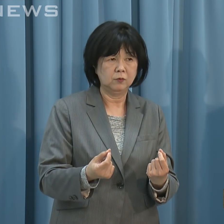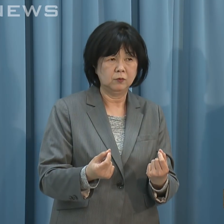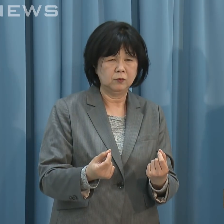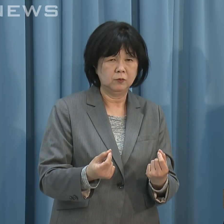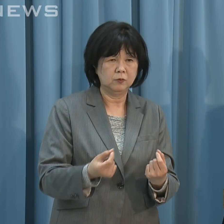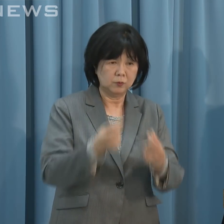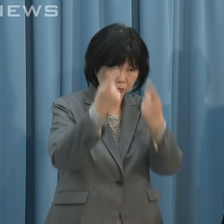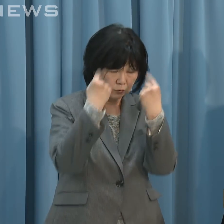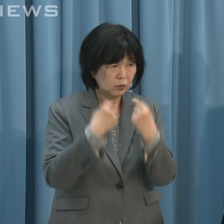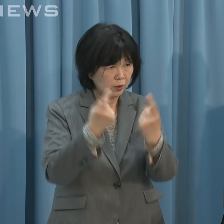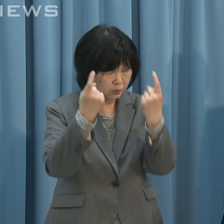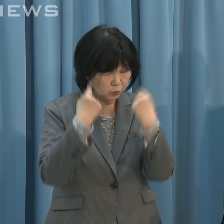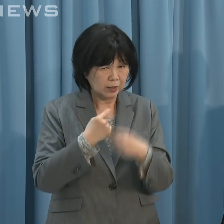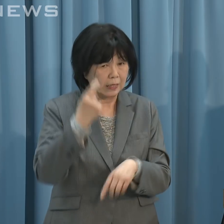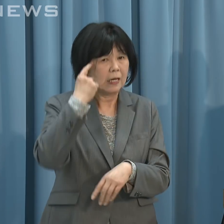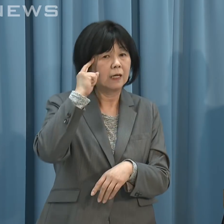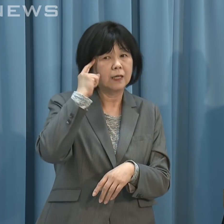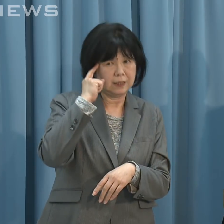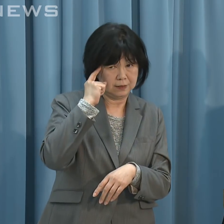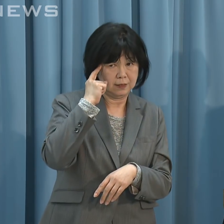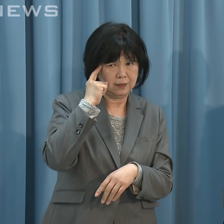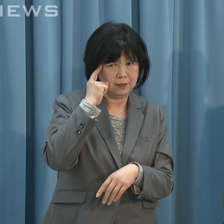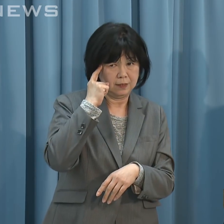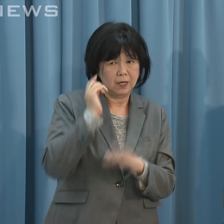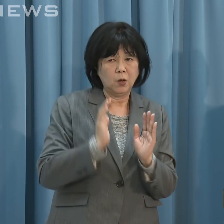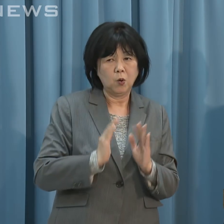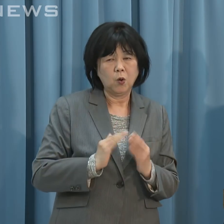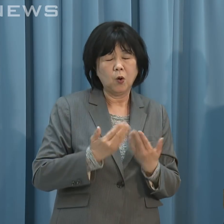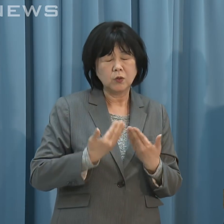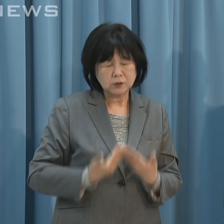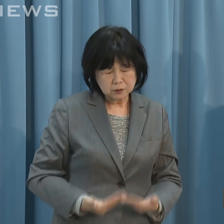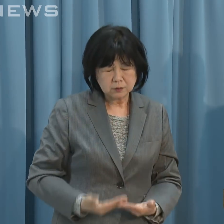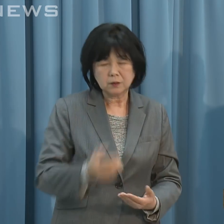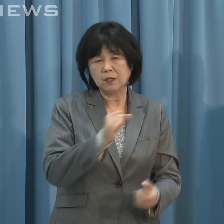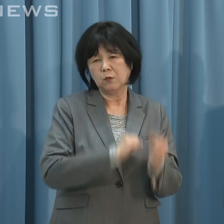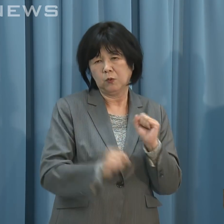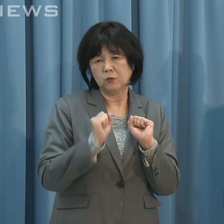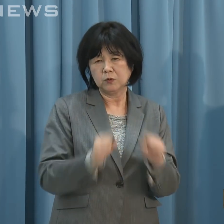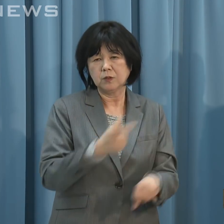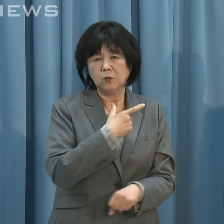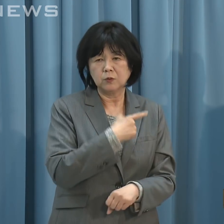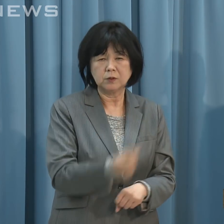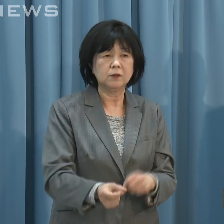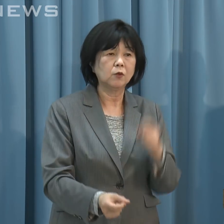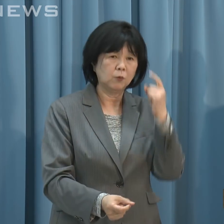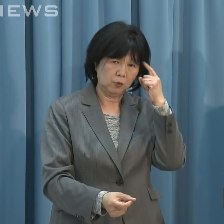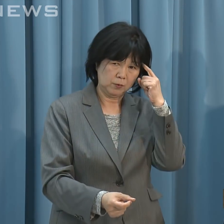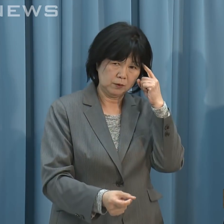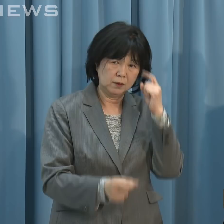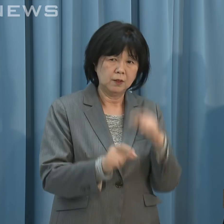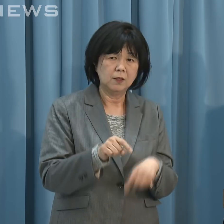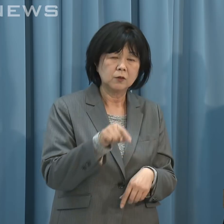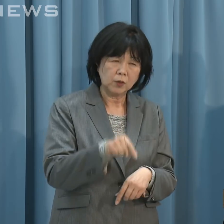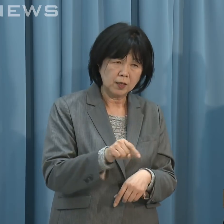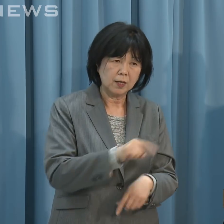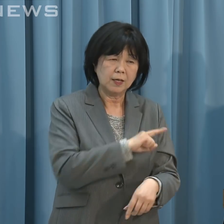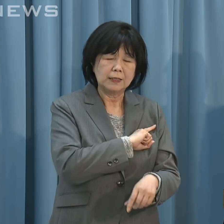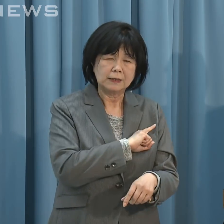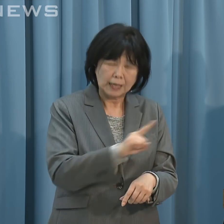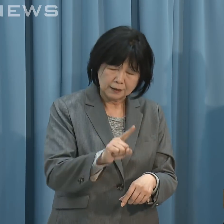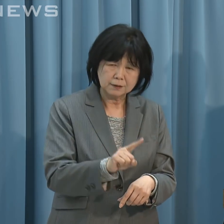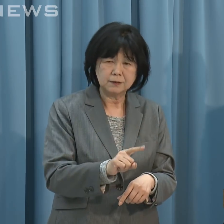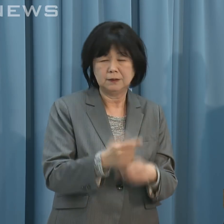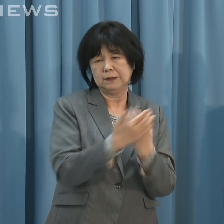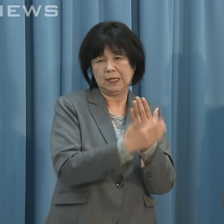それぞれ考えて冷静に行動していただきたいと、そっちがまず先だろう